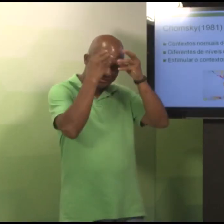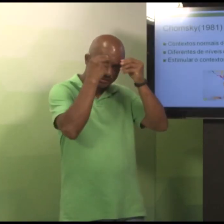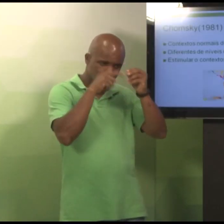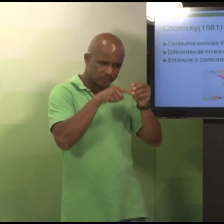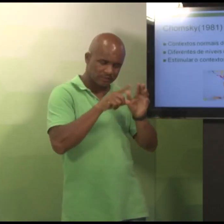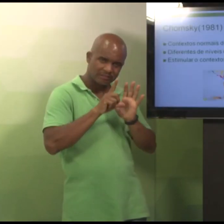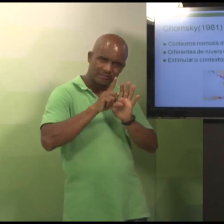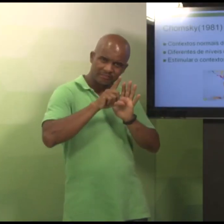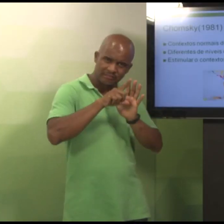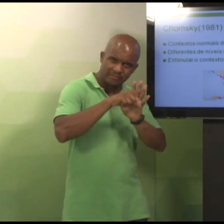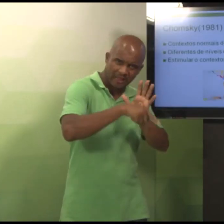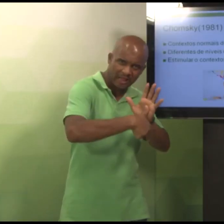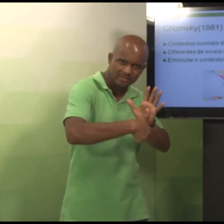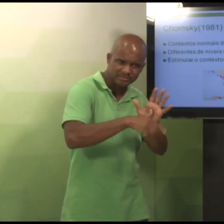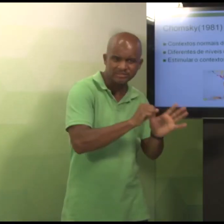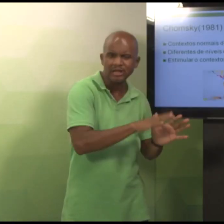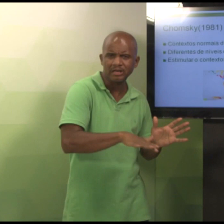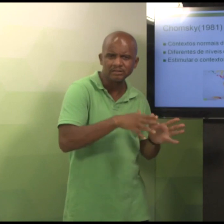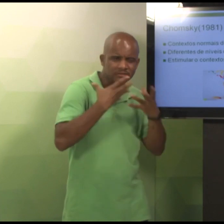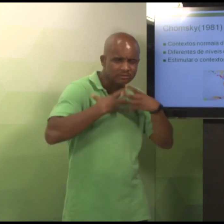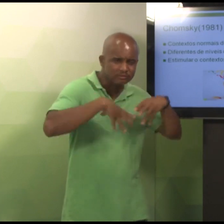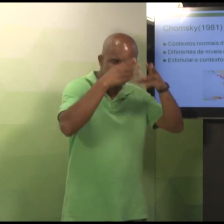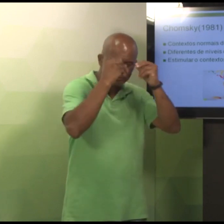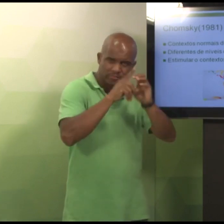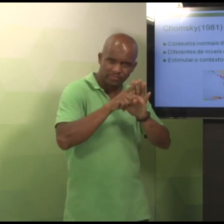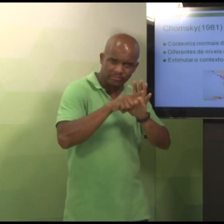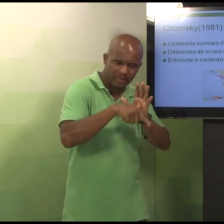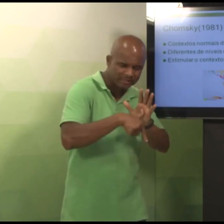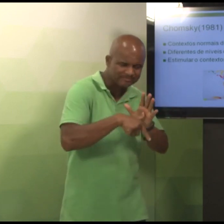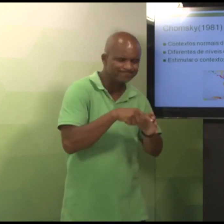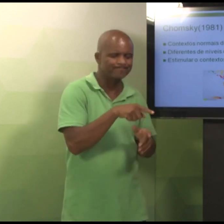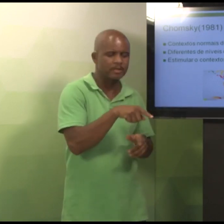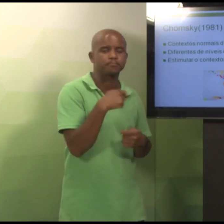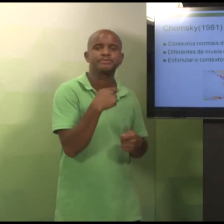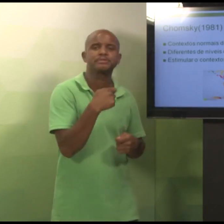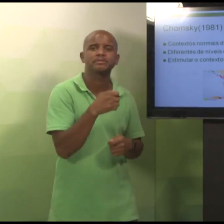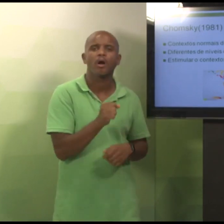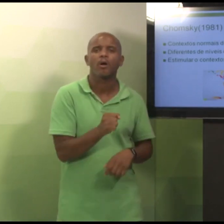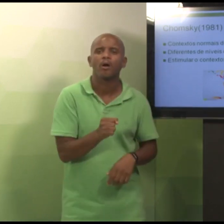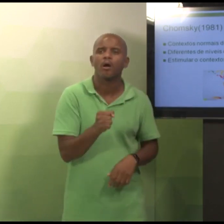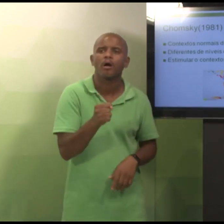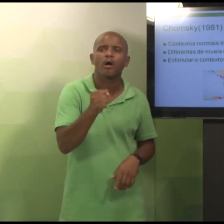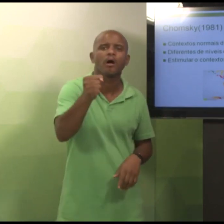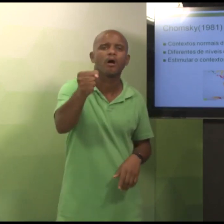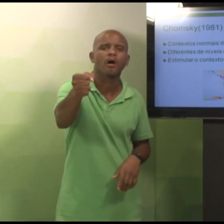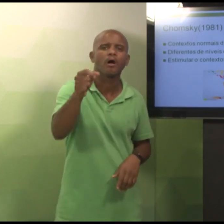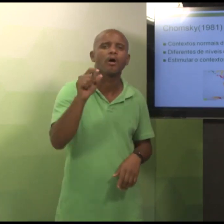relação à aquisição tardia, é necessário o quê?